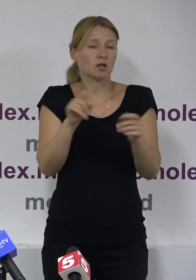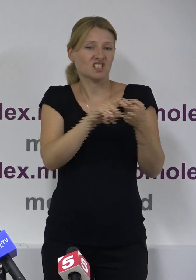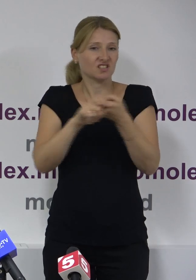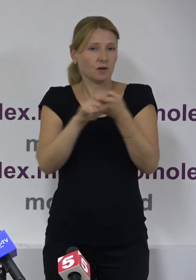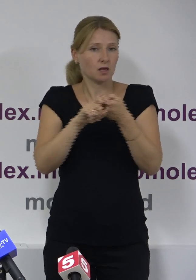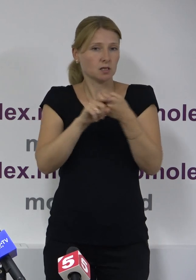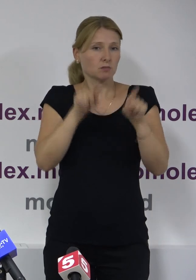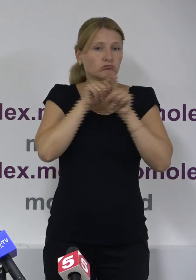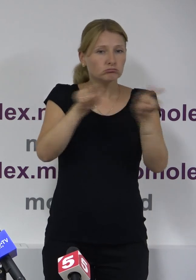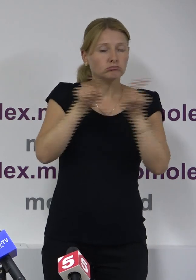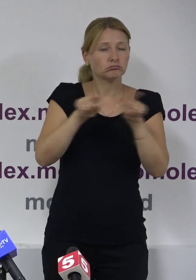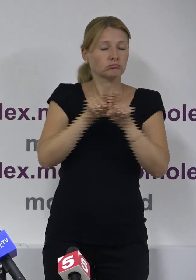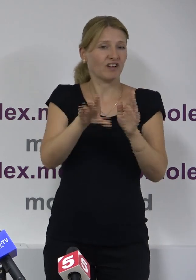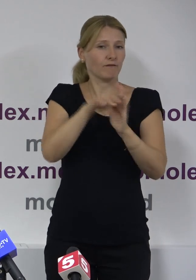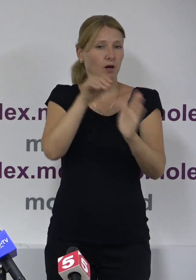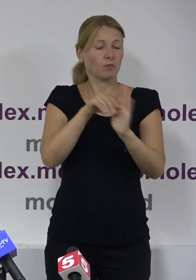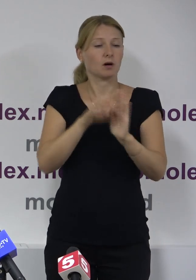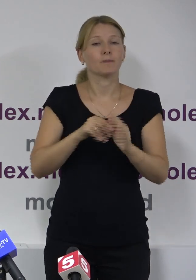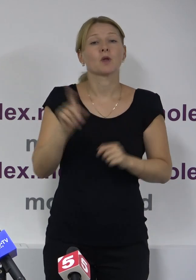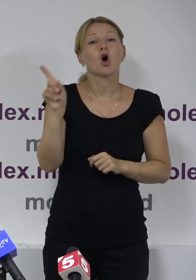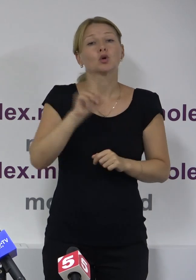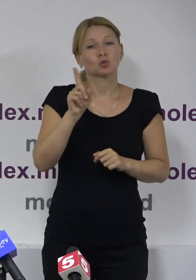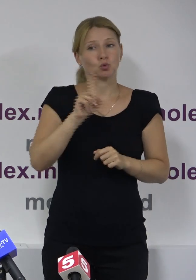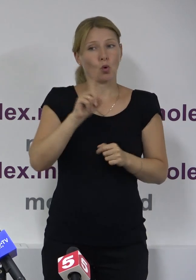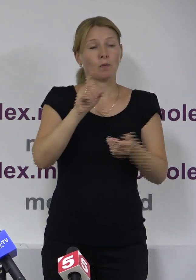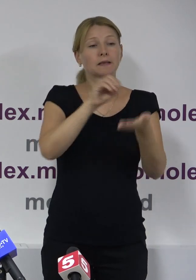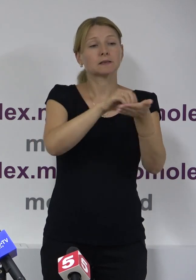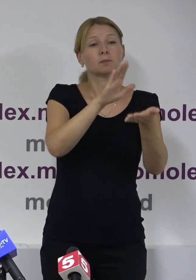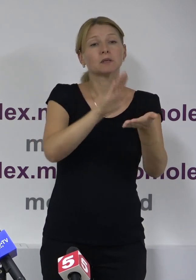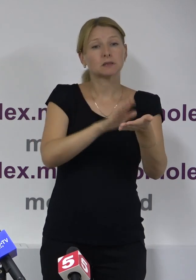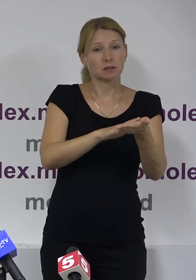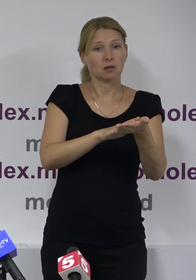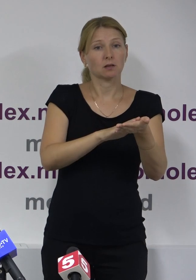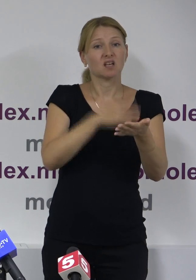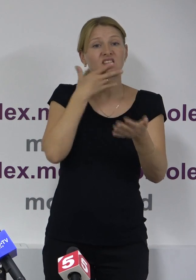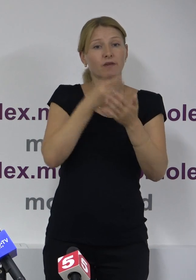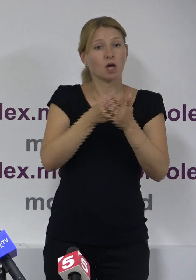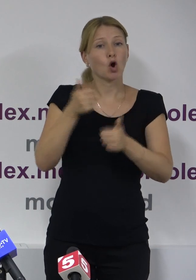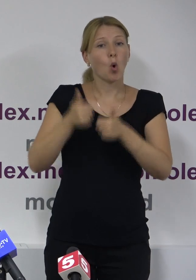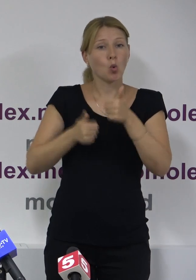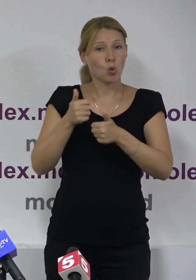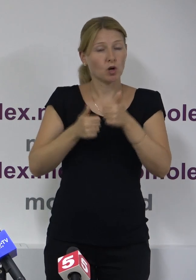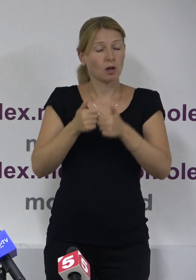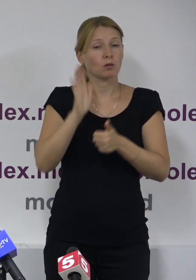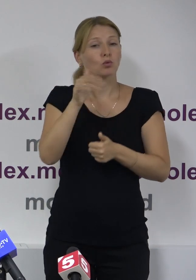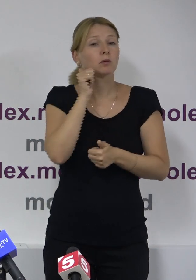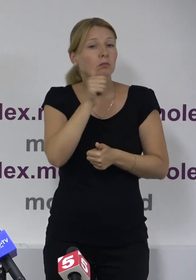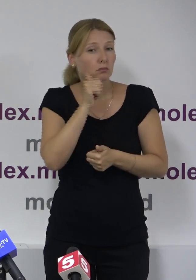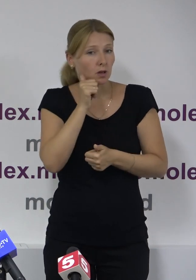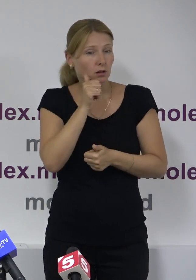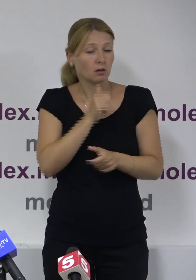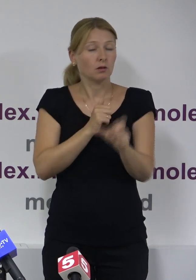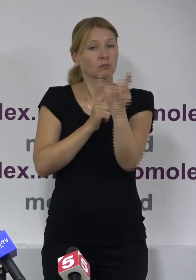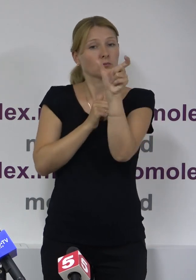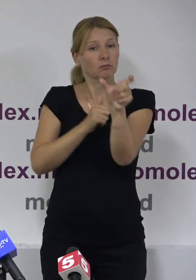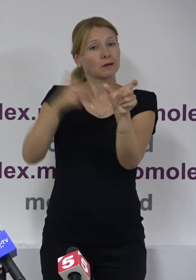să amintim, desemnarea concurenților electorale începe mâine, durează 30 de zile